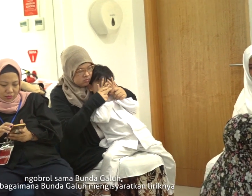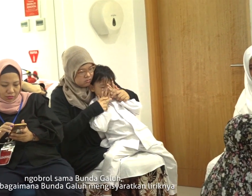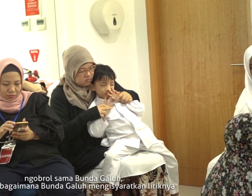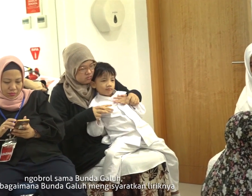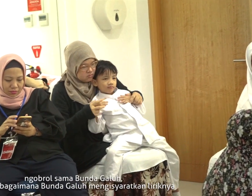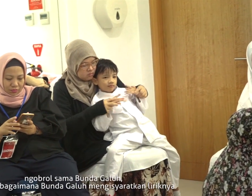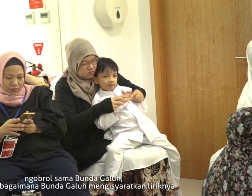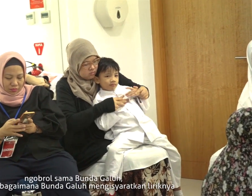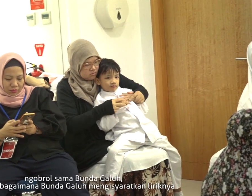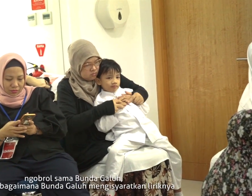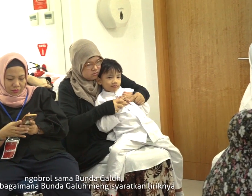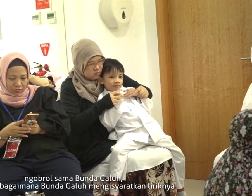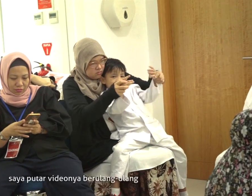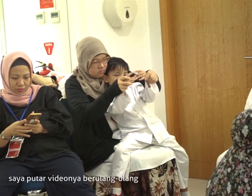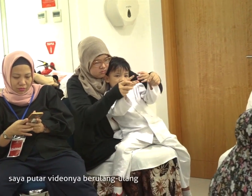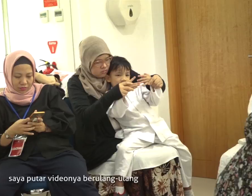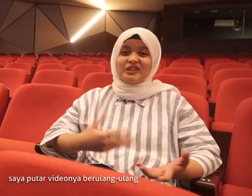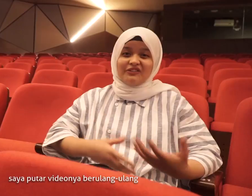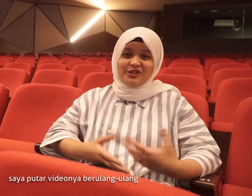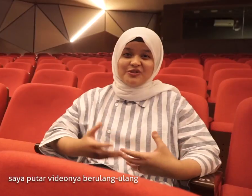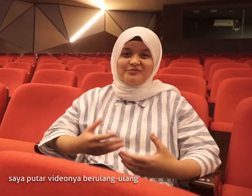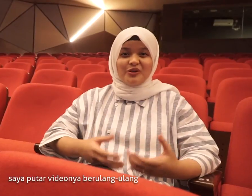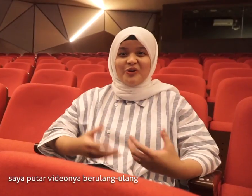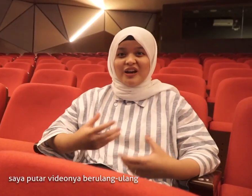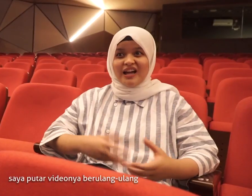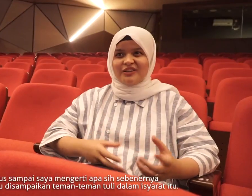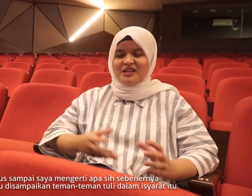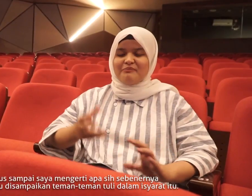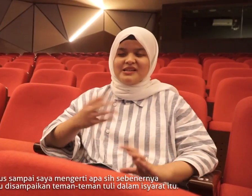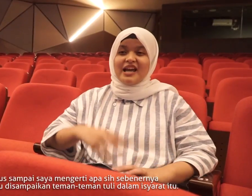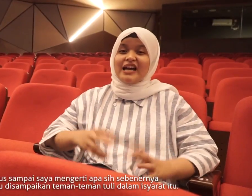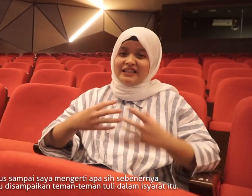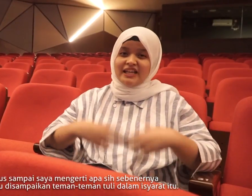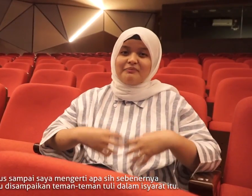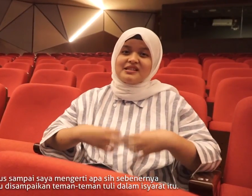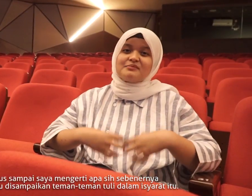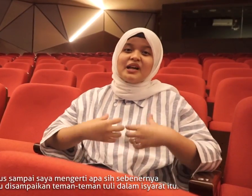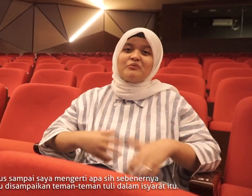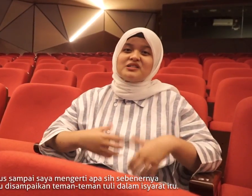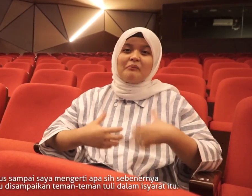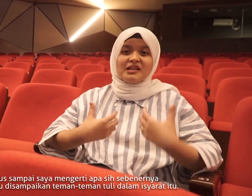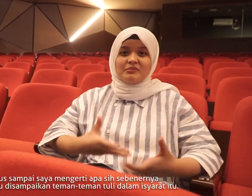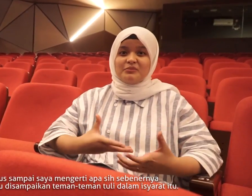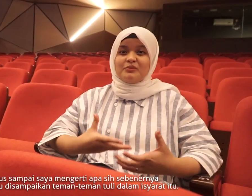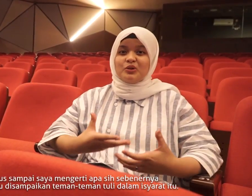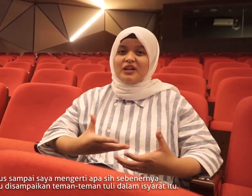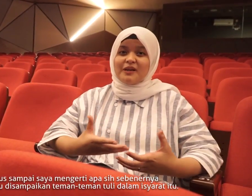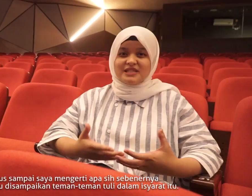Bunda Galuh mengisyaratkan liriknya. Saya putar videonya berulang-ulang gitu sampai saya ngerti apa sih sebenarnya yang mau disampaikan sama teman-teman tuli dalam isyarat